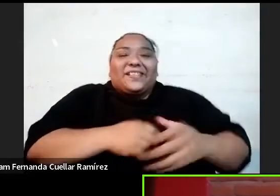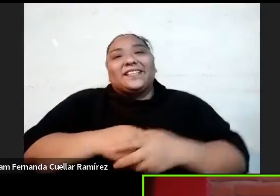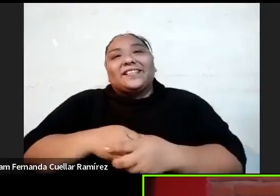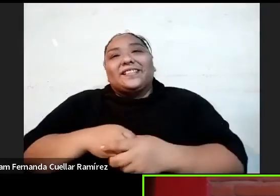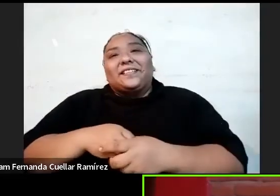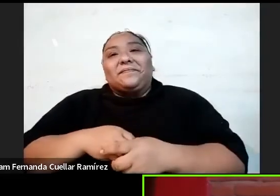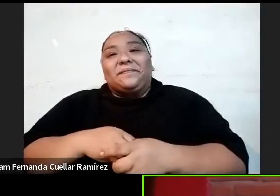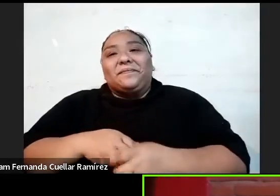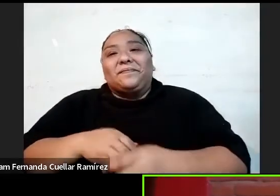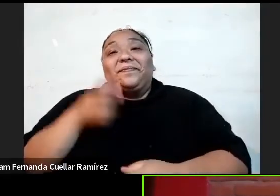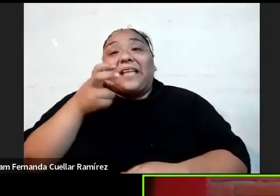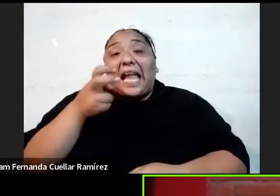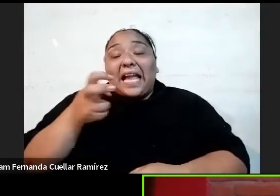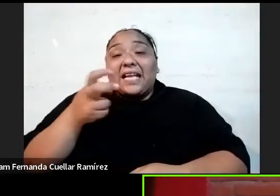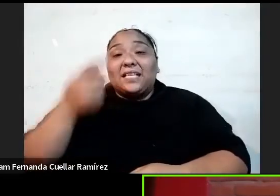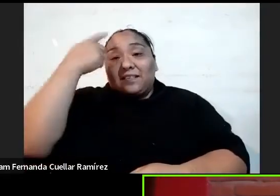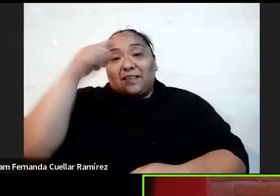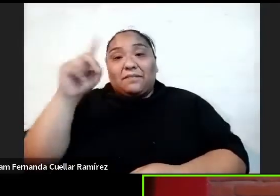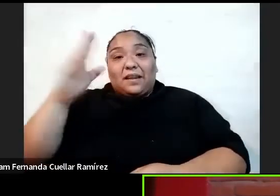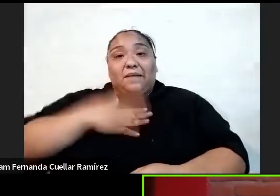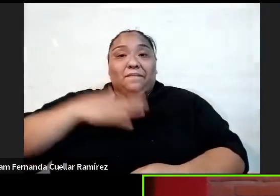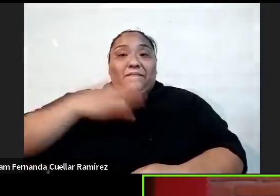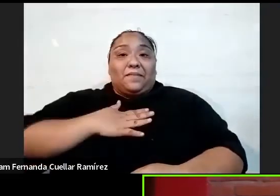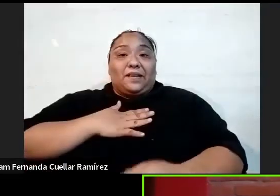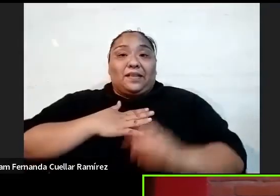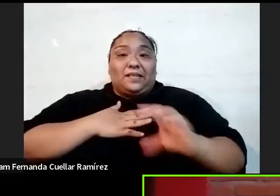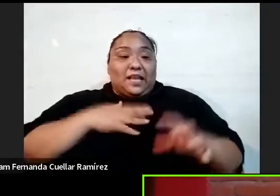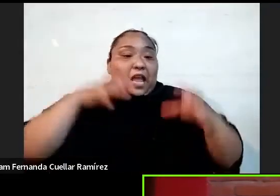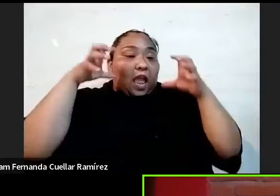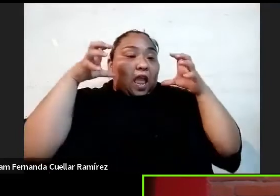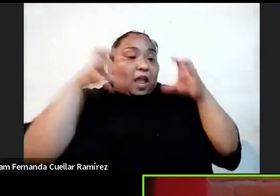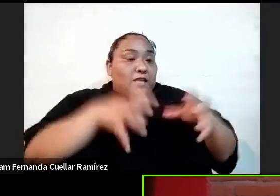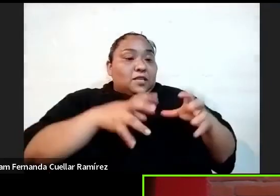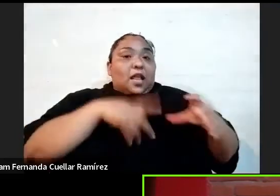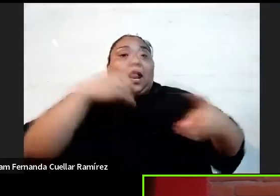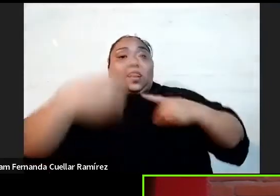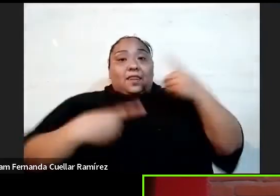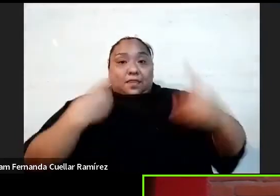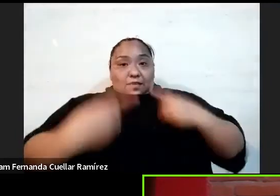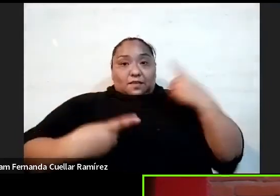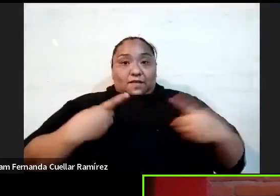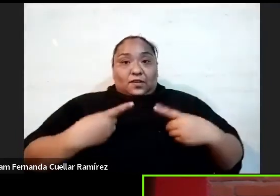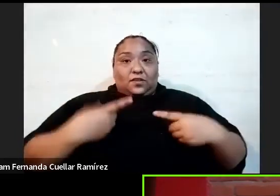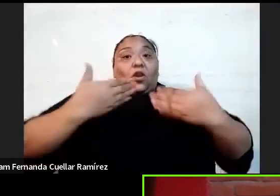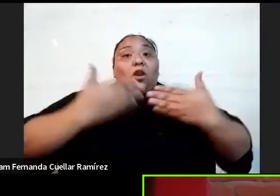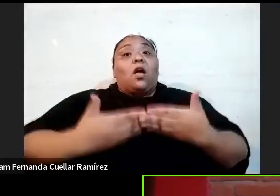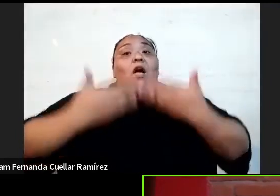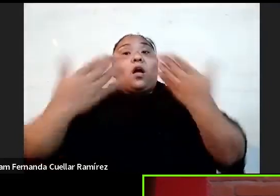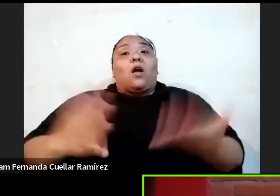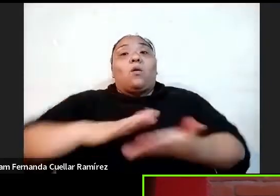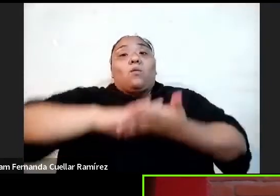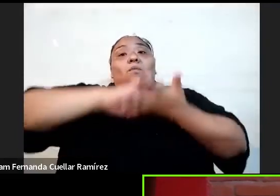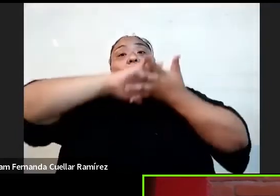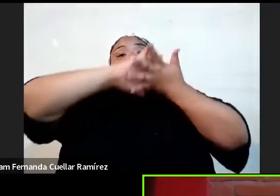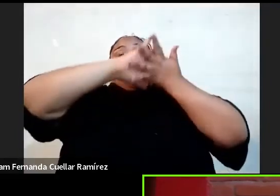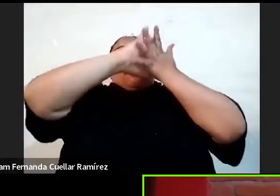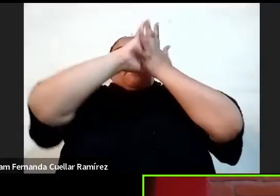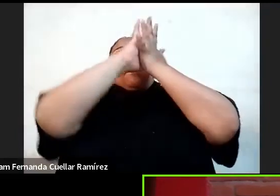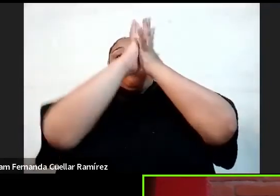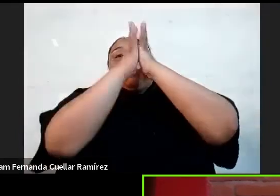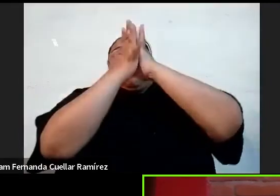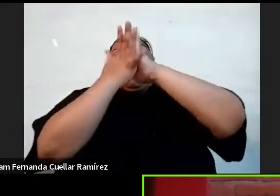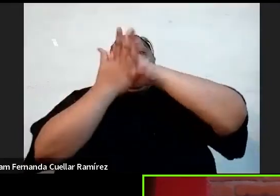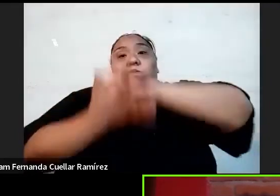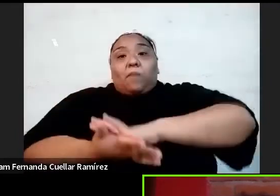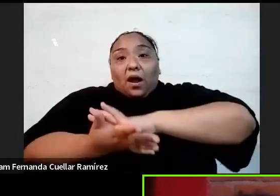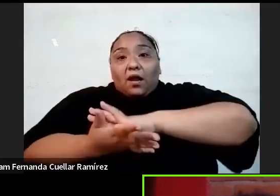Y pues para mí dije, bueno, esta es la catarsis, es la emoción, la diversión. Ahora vámonos a concentrar para el show final. Y el show